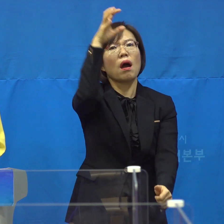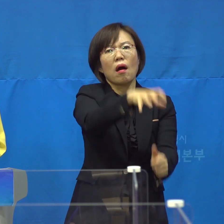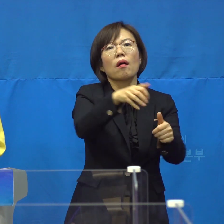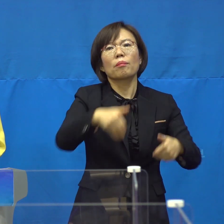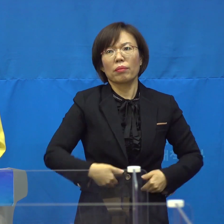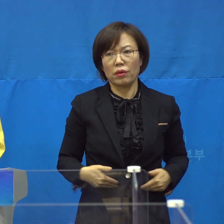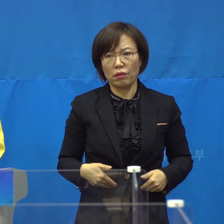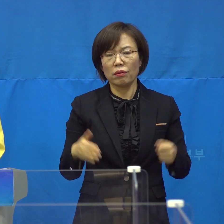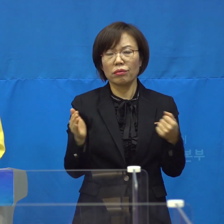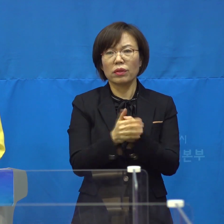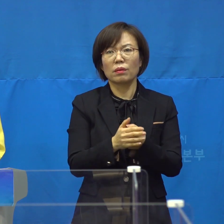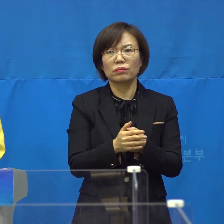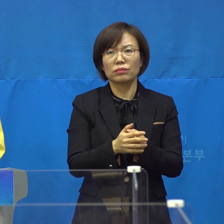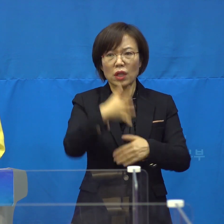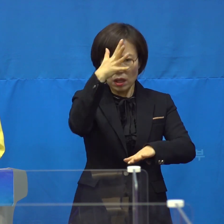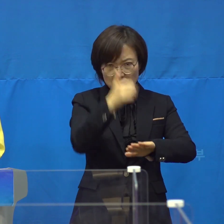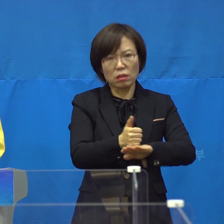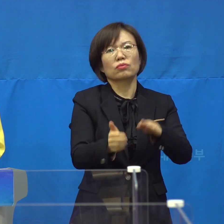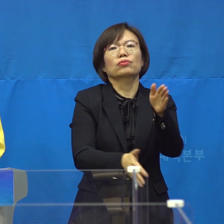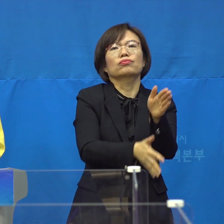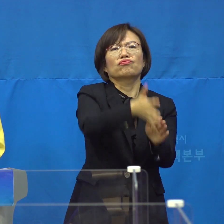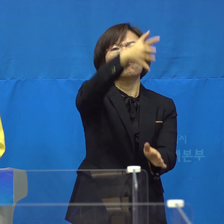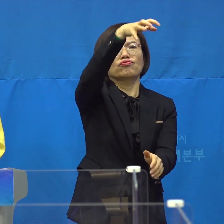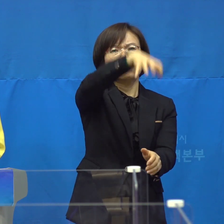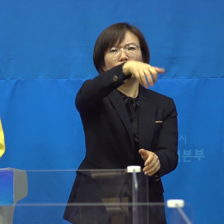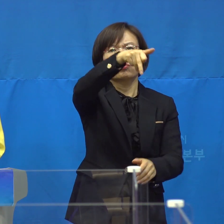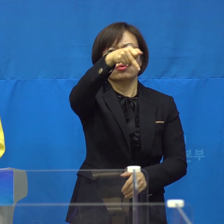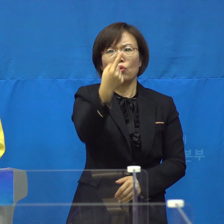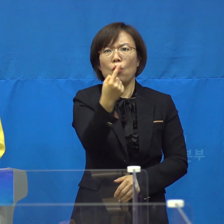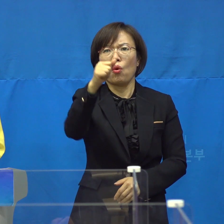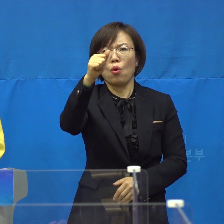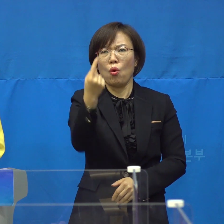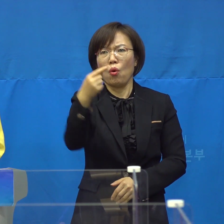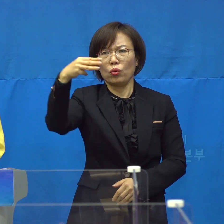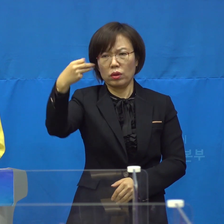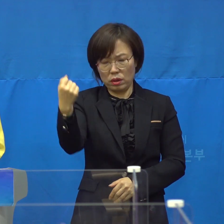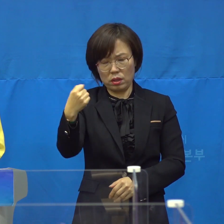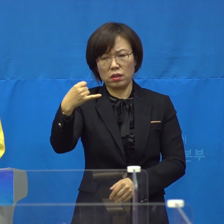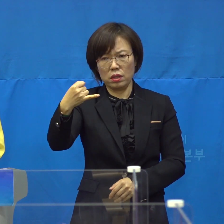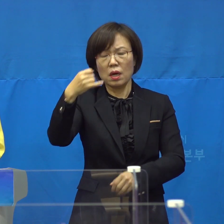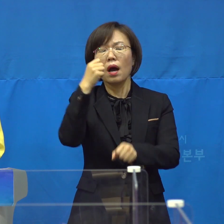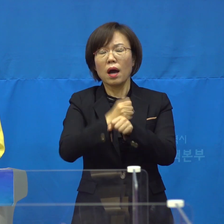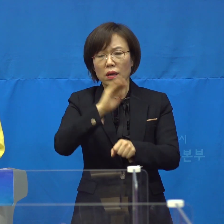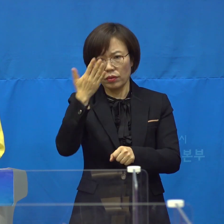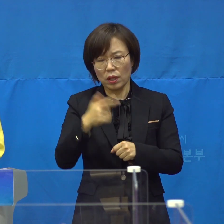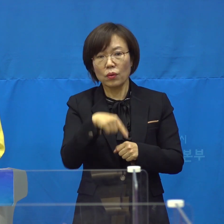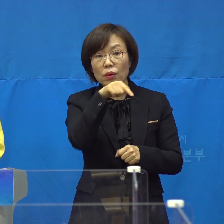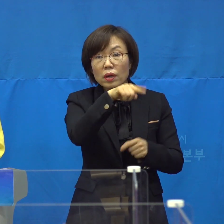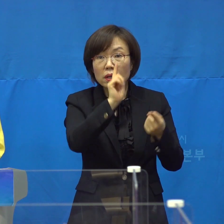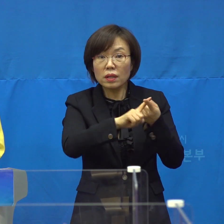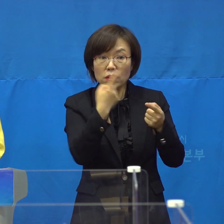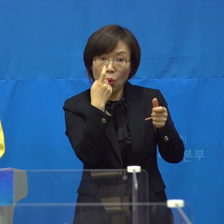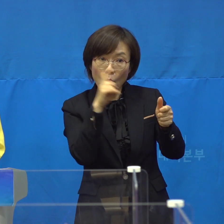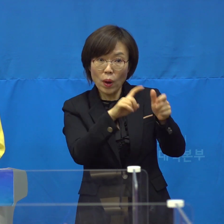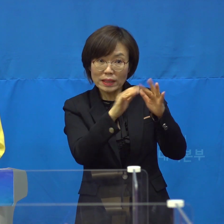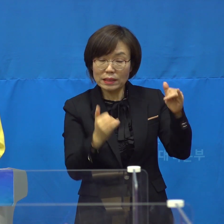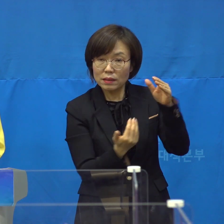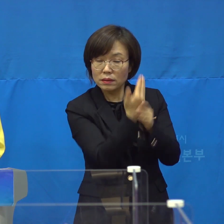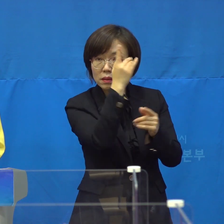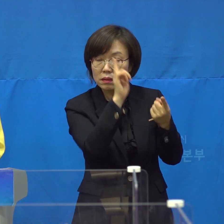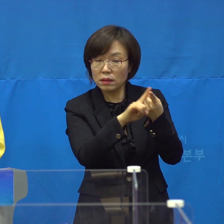거죠. 그래서 코호트를 하게 됐고 그 다음에 코호트된 병원 내에서의 이제 확진자의